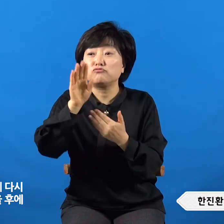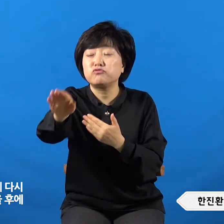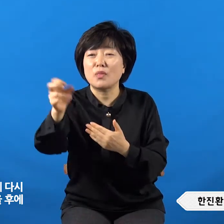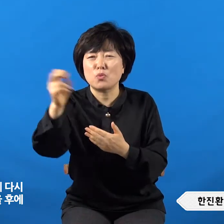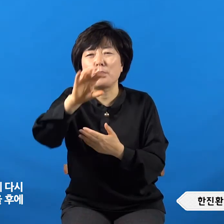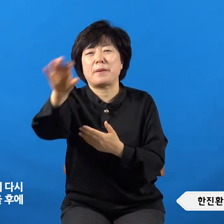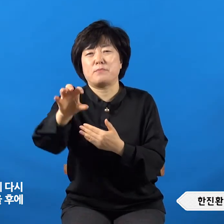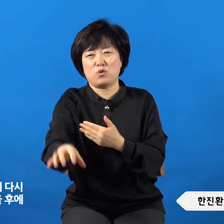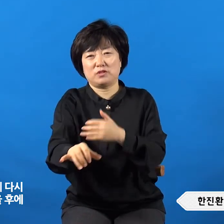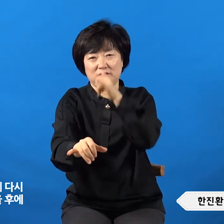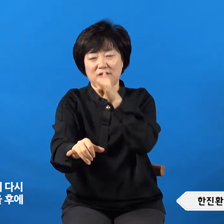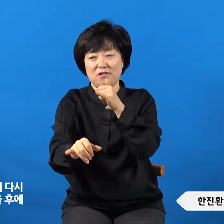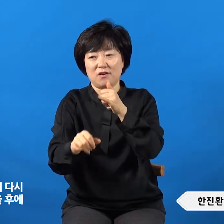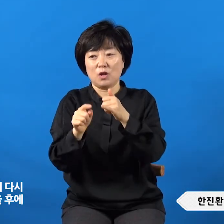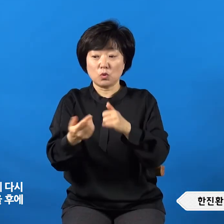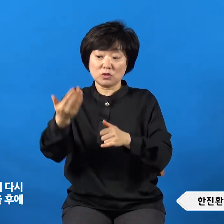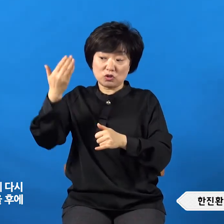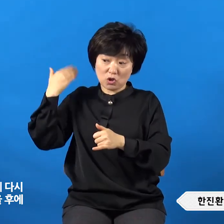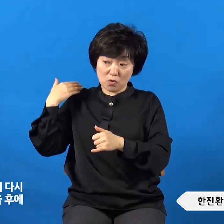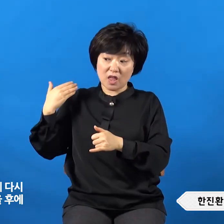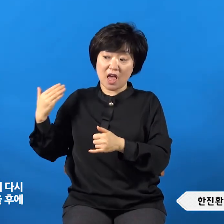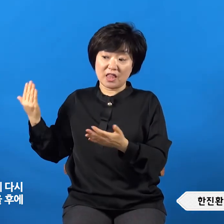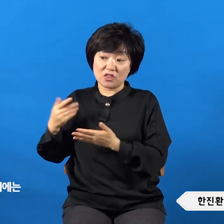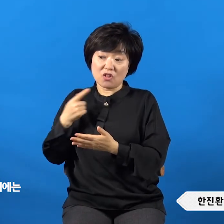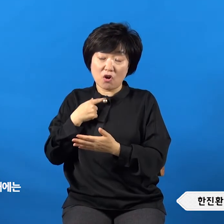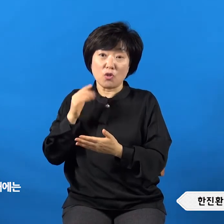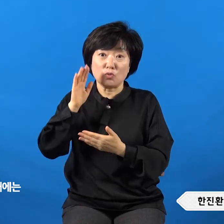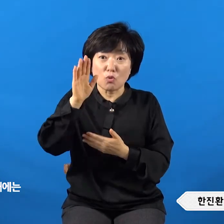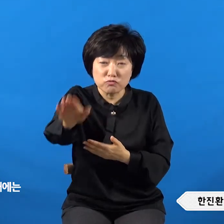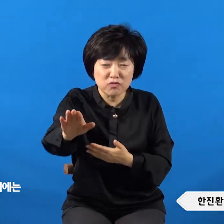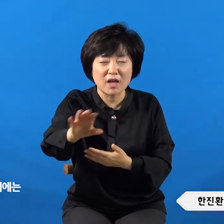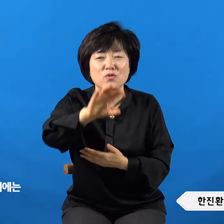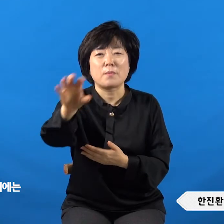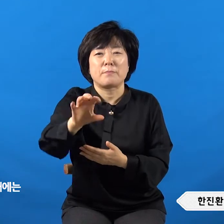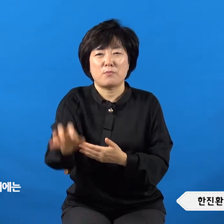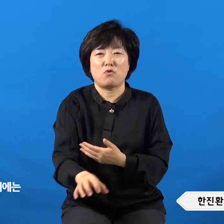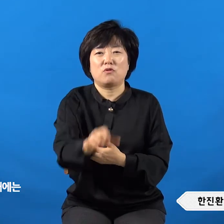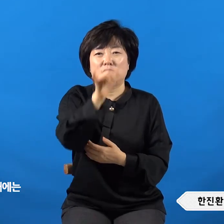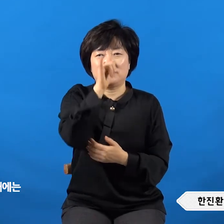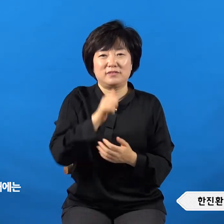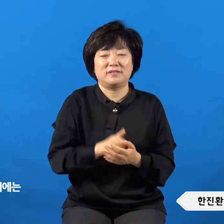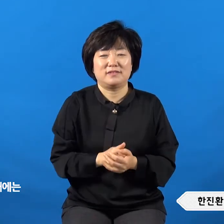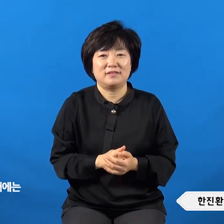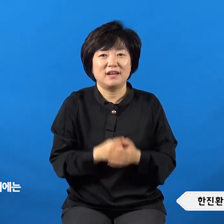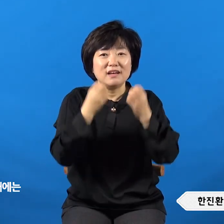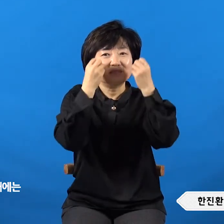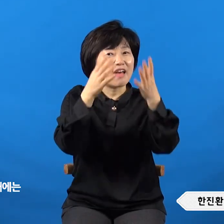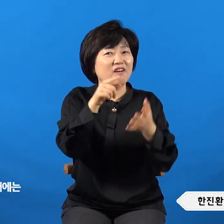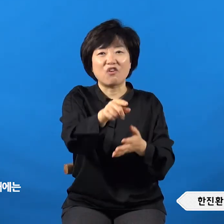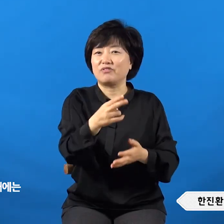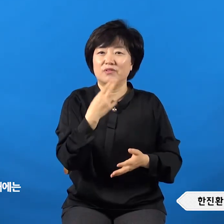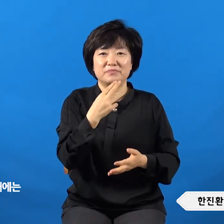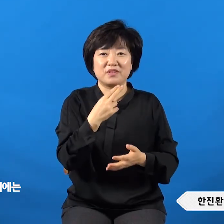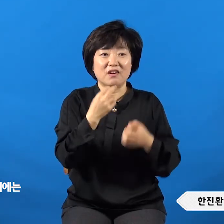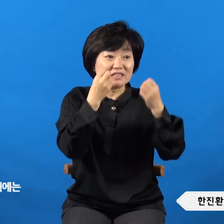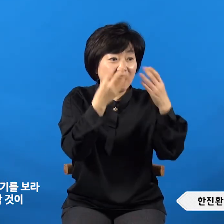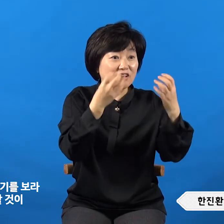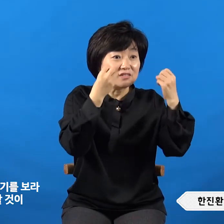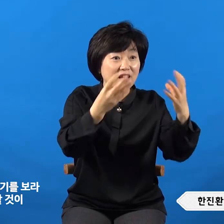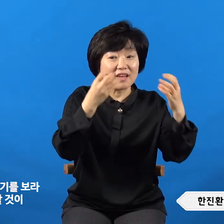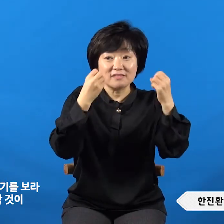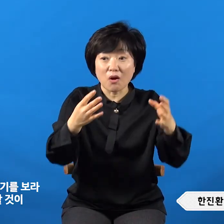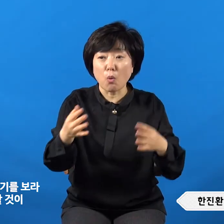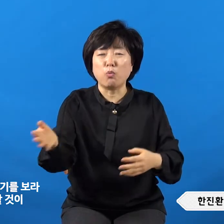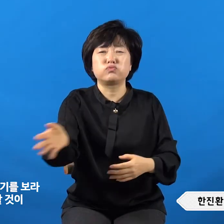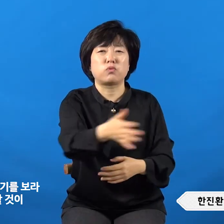다시 있겠고 이미 한 일을 후에 다시 할지라 해 아래는 새 것이 없나니 무엇을 가리켜 이르기를 보라 이것이 새